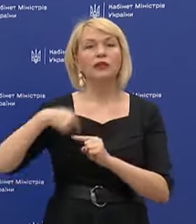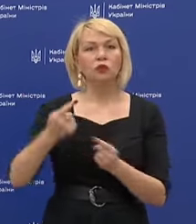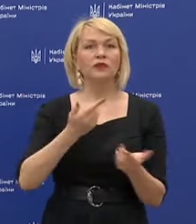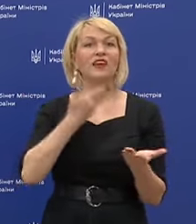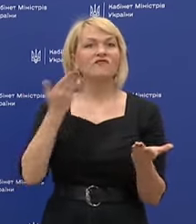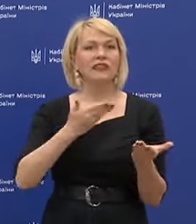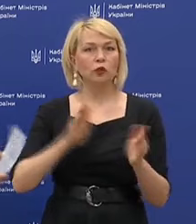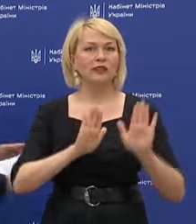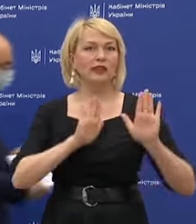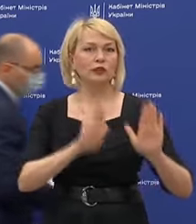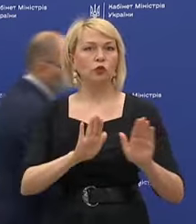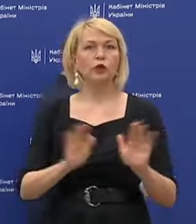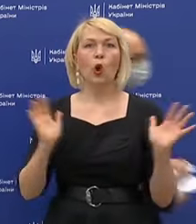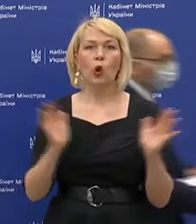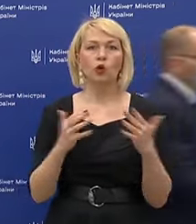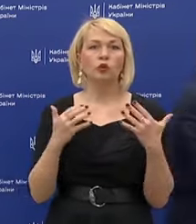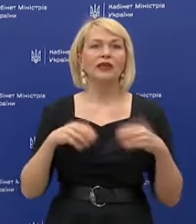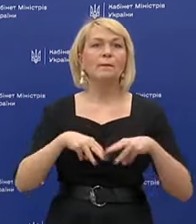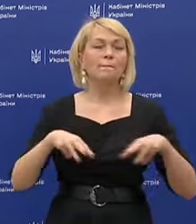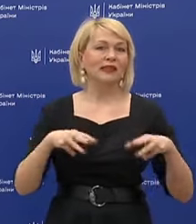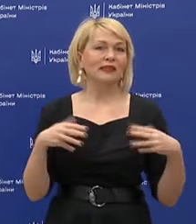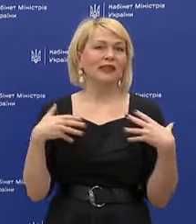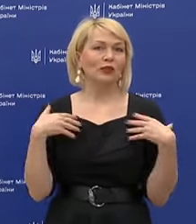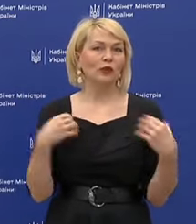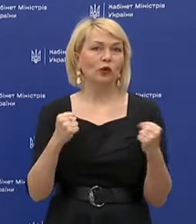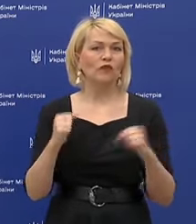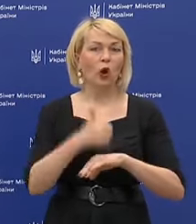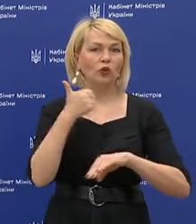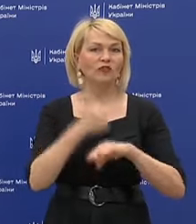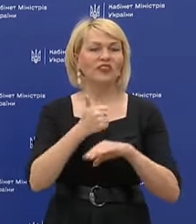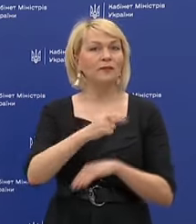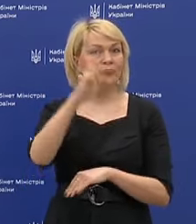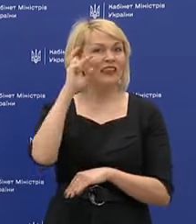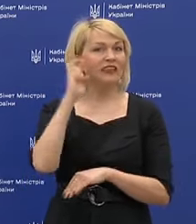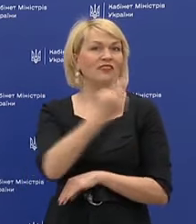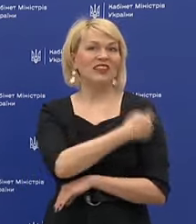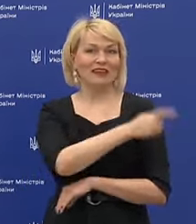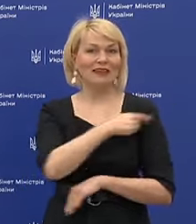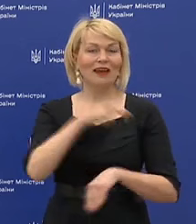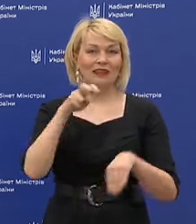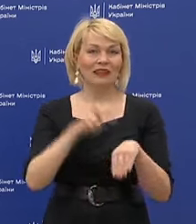виступатиме заступник міністра охорони здоров'я України, головний державний санітарний лікар Віктор Ляшко.